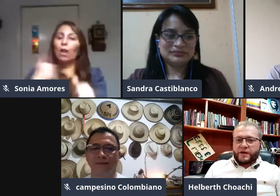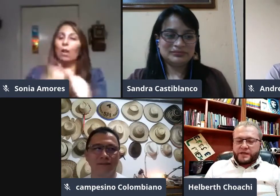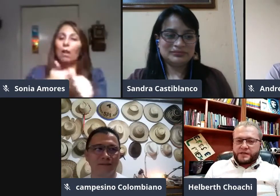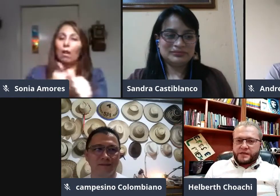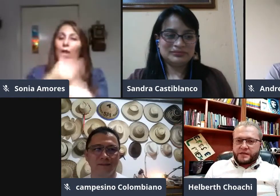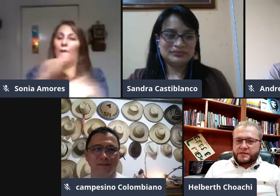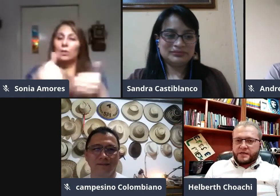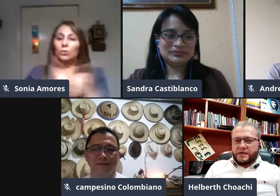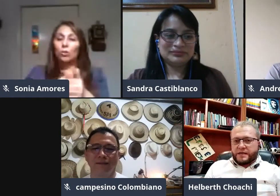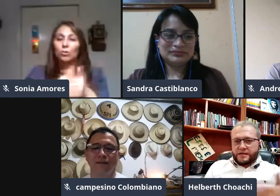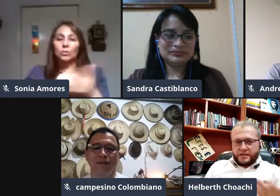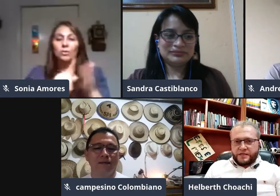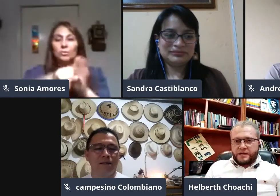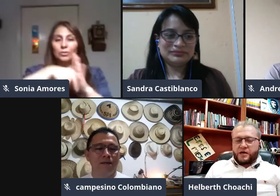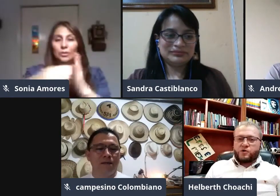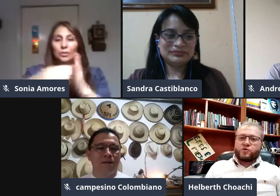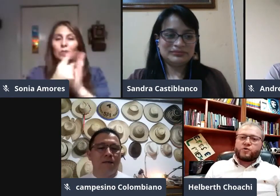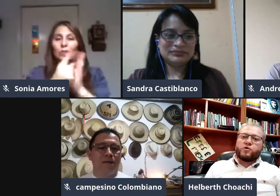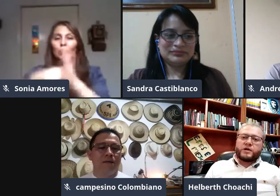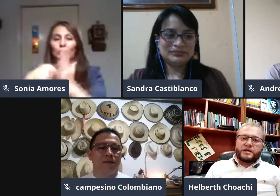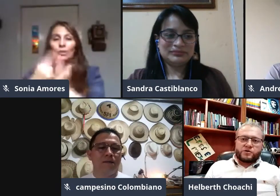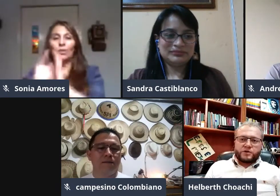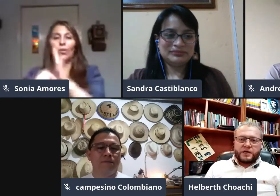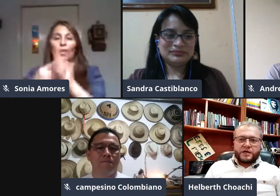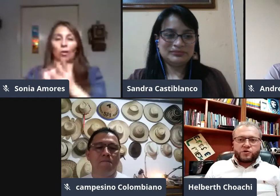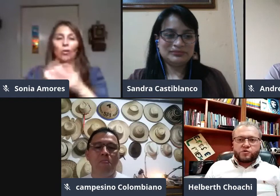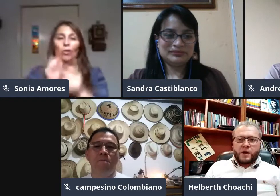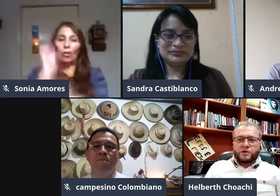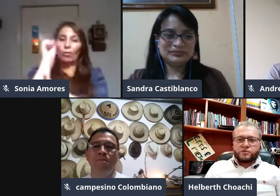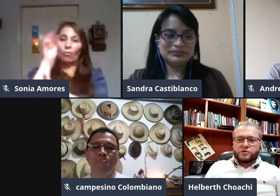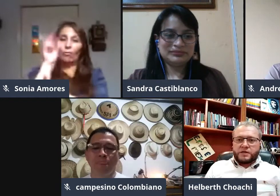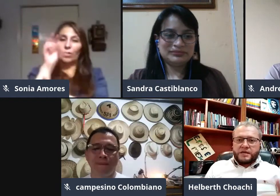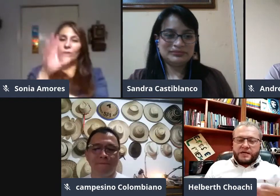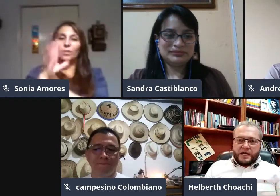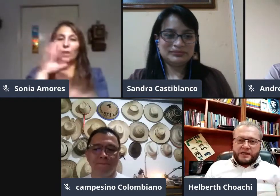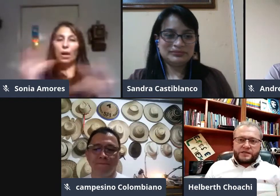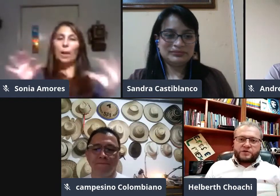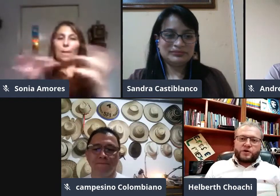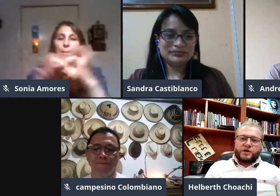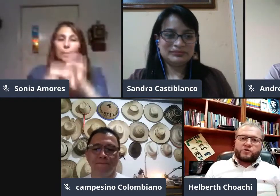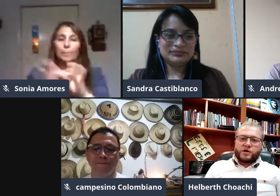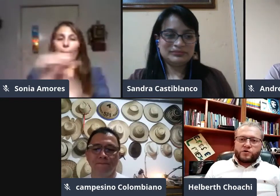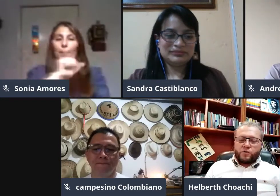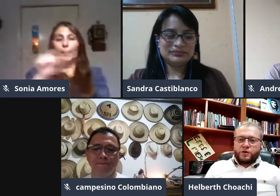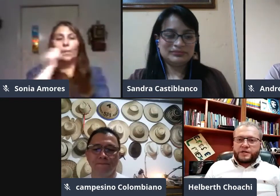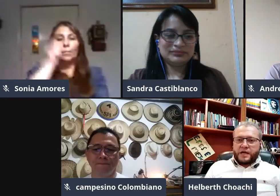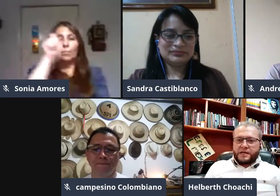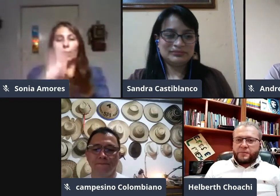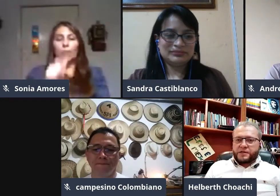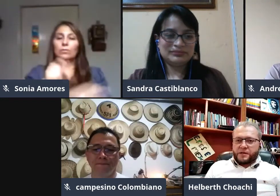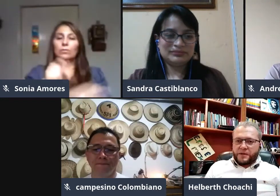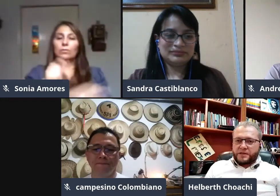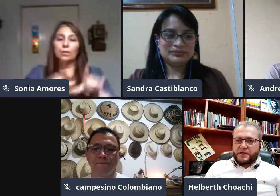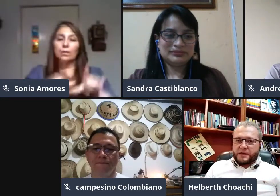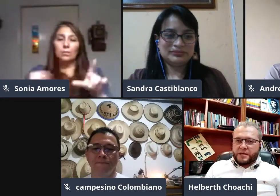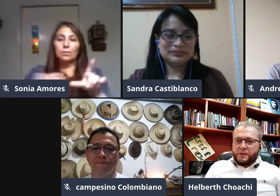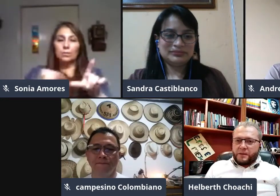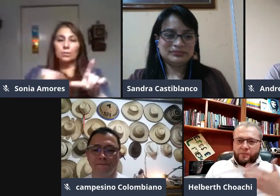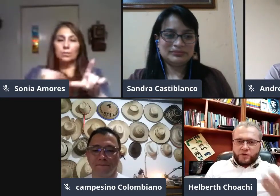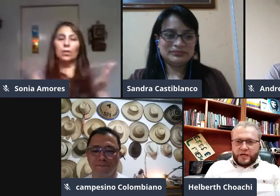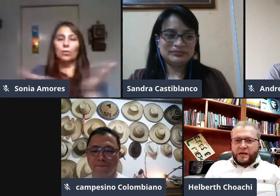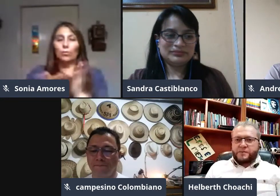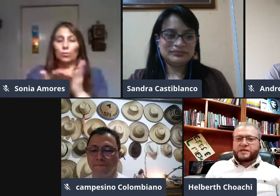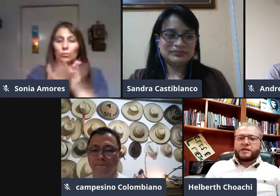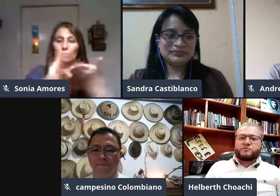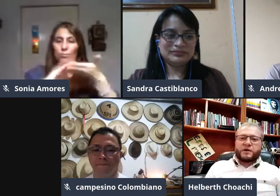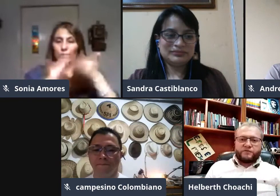ciclos de conferencias que se han diseñado con la Dirección de Derechos Humanos y la Licenciatura en Educación Comunitaria, precisamente